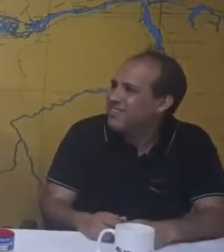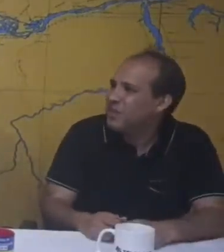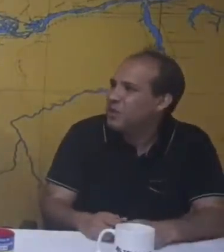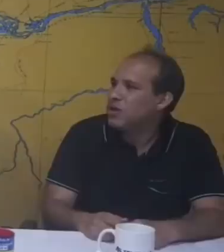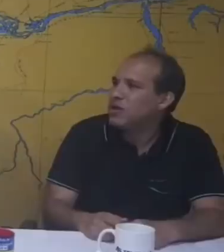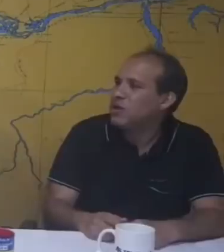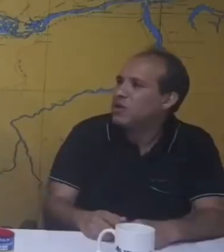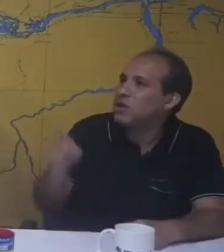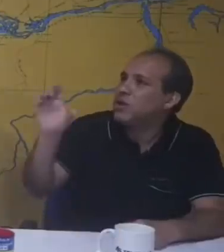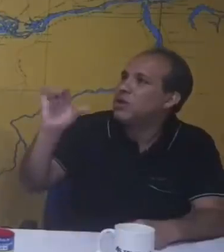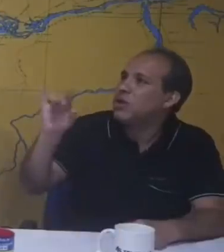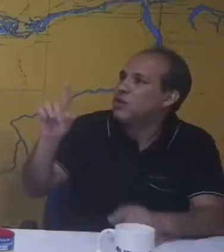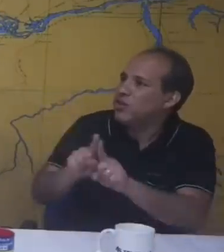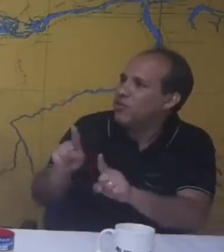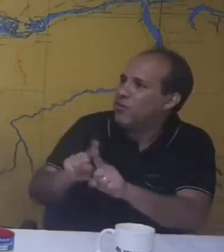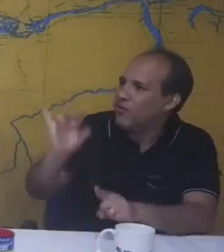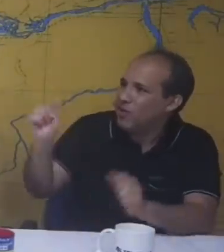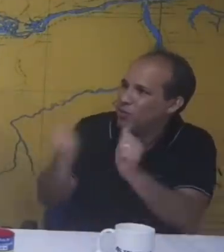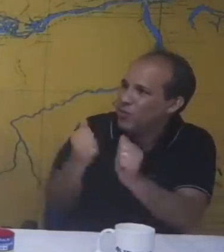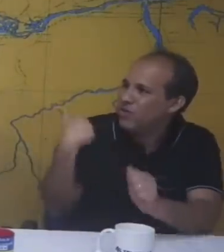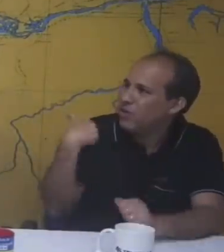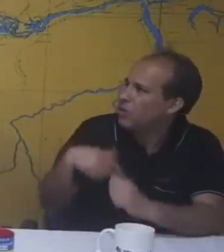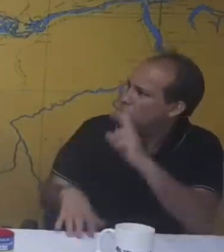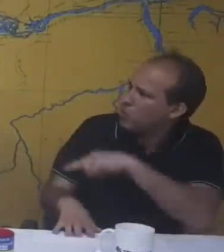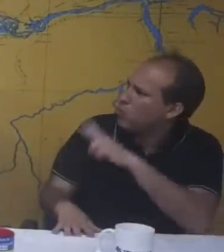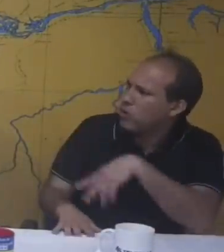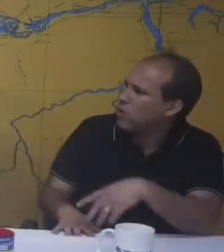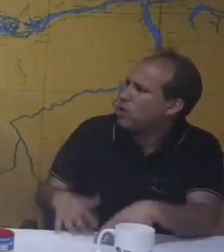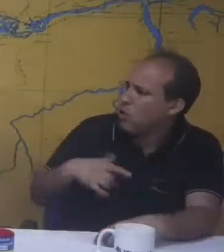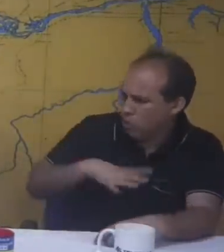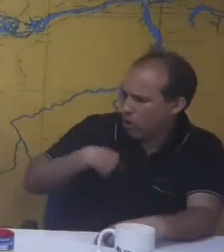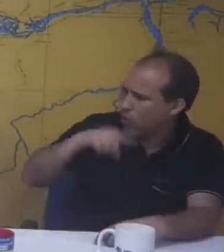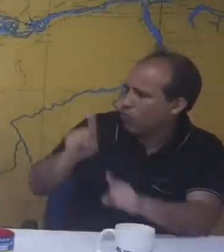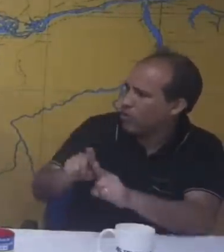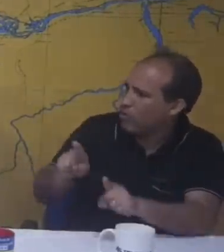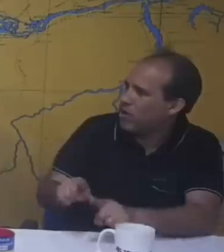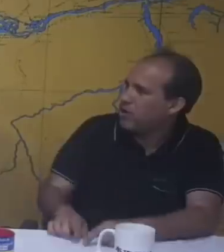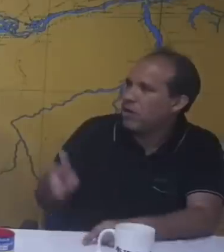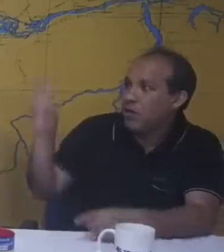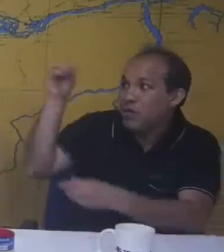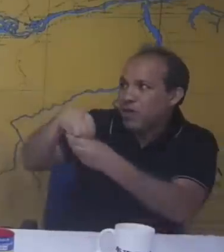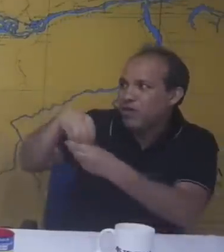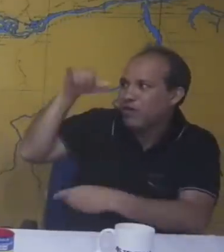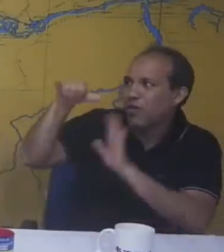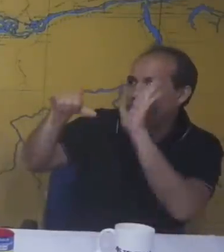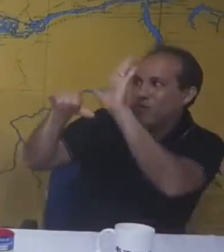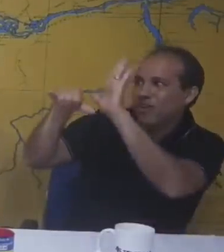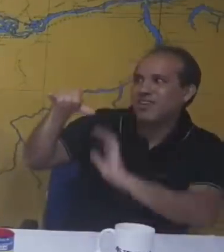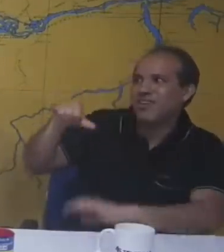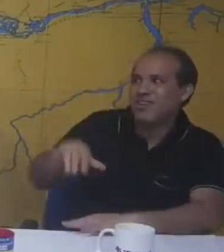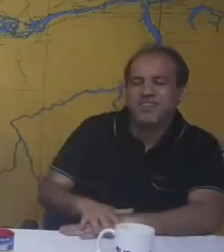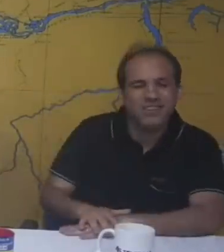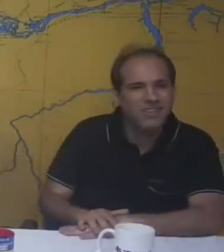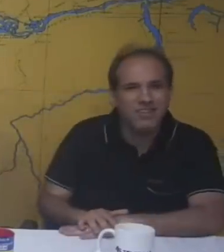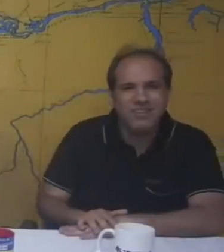Também. O Cid vai, senão ele vai para Niuaque. Vai, senão vai para Niuaque. Presidente, eu nunca saltei, mas eu vou também. Vamos lá, mas você fica dentro do avião lá.